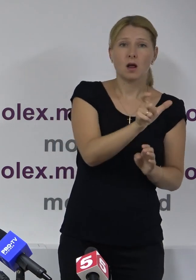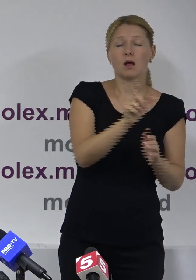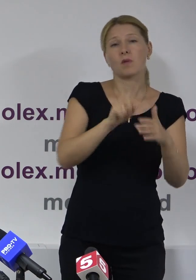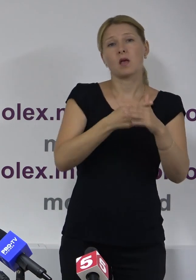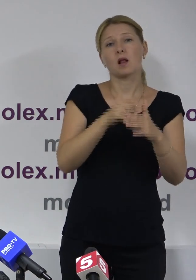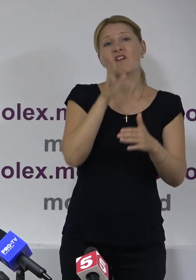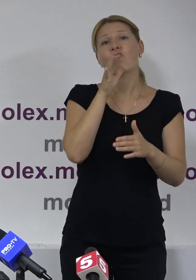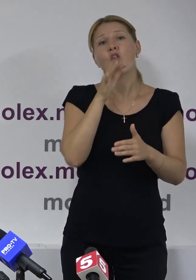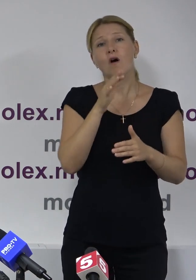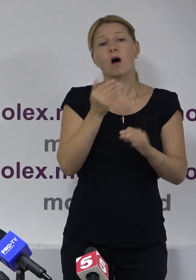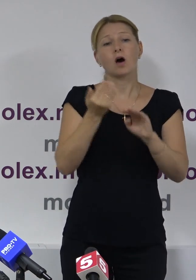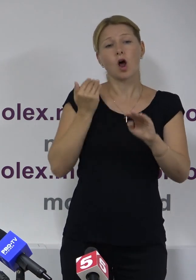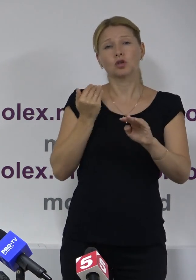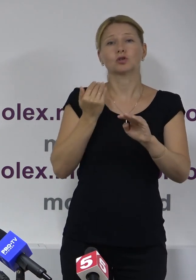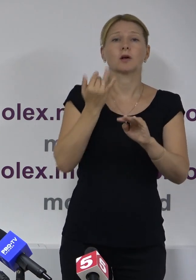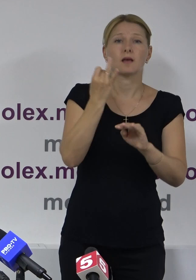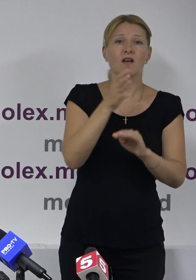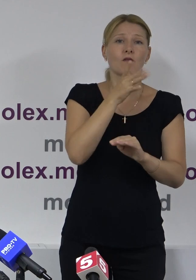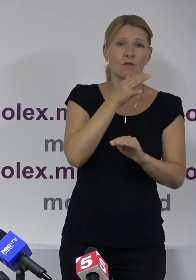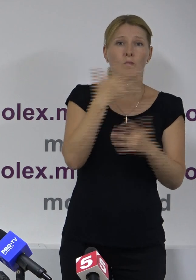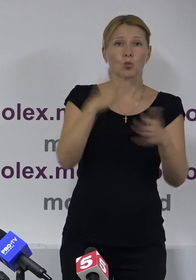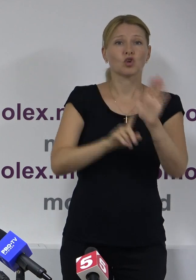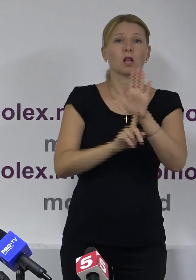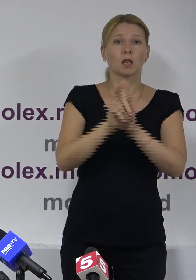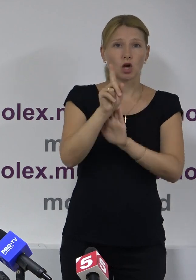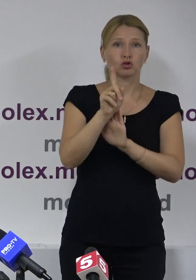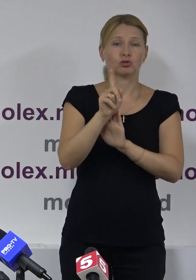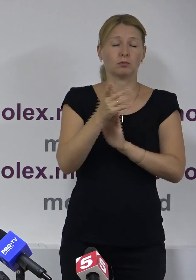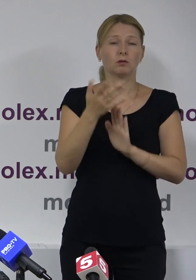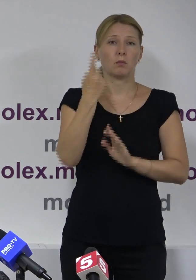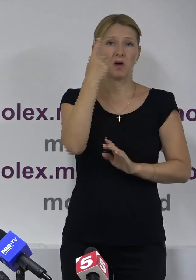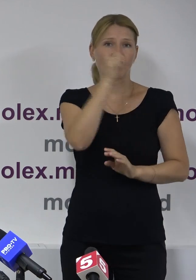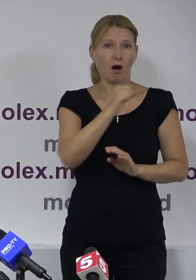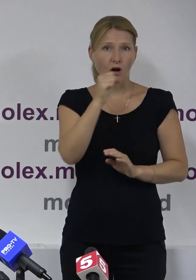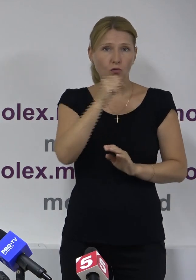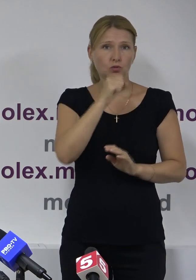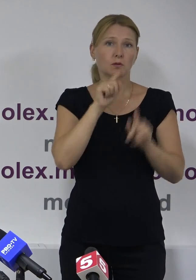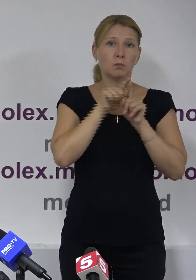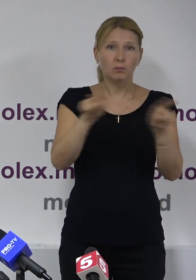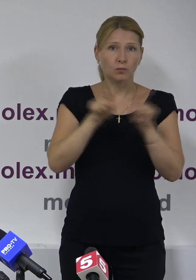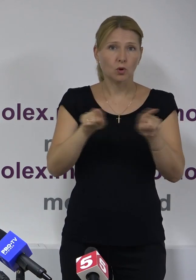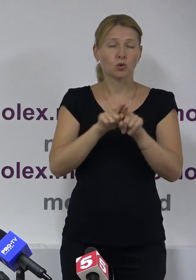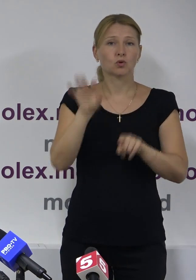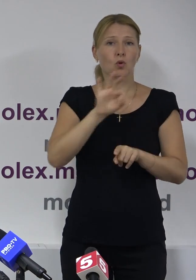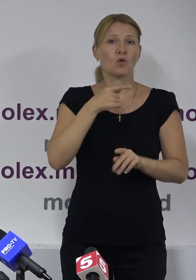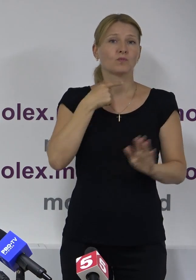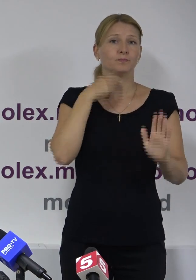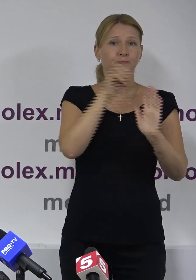electorală care a început la 1 august. Așa cum spuneam, este a 27-a misiune de